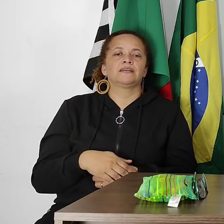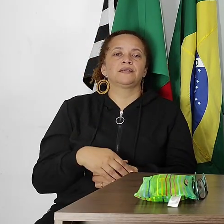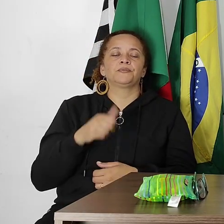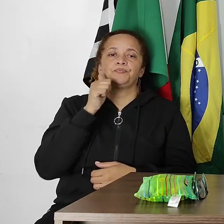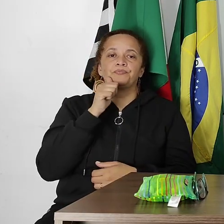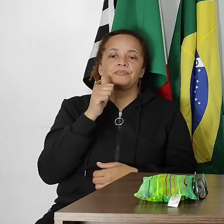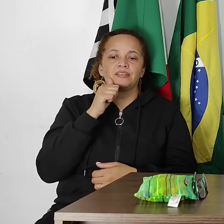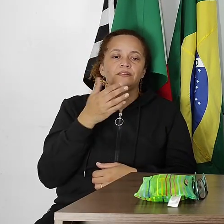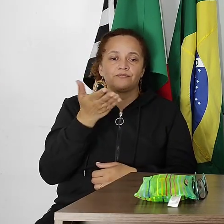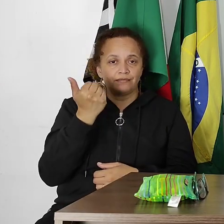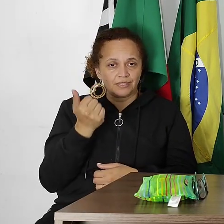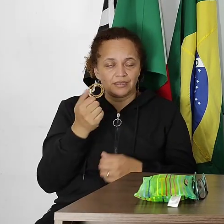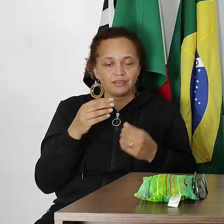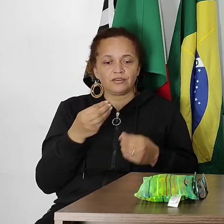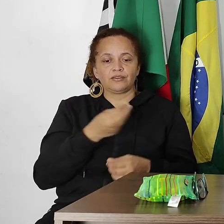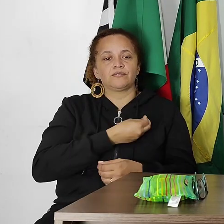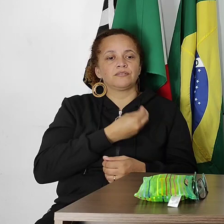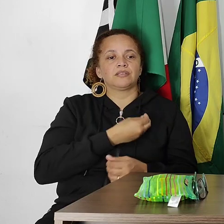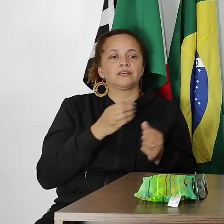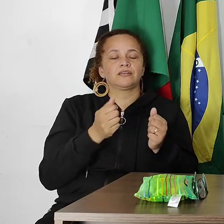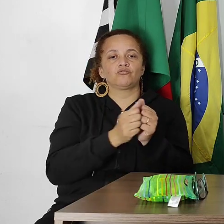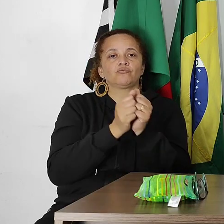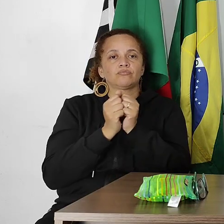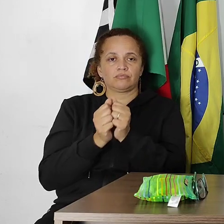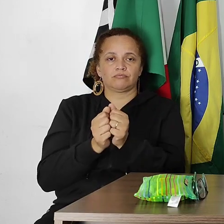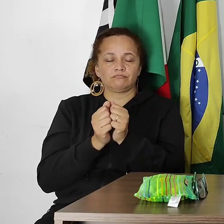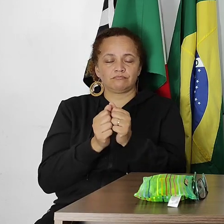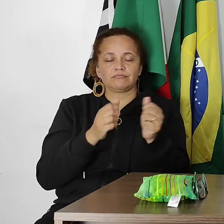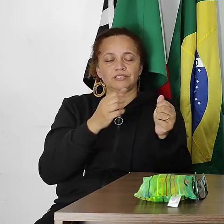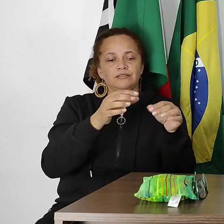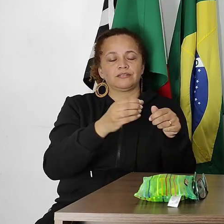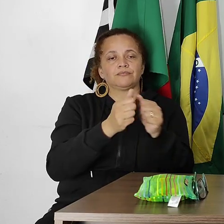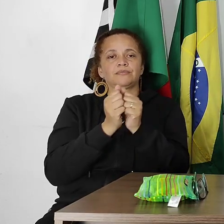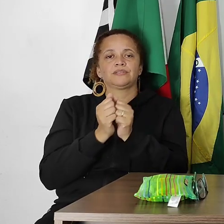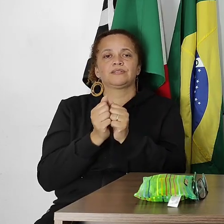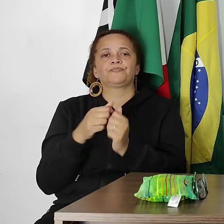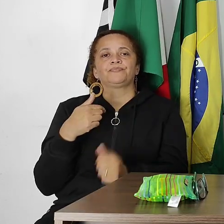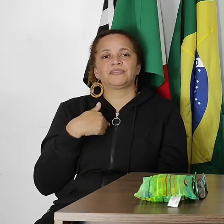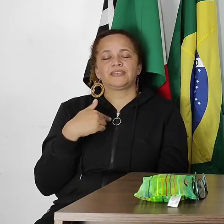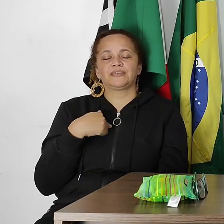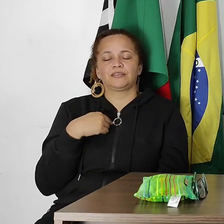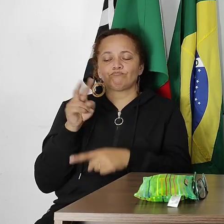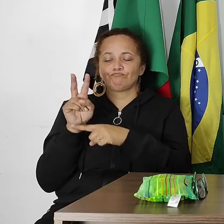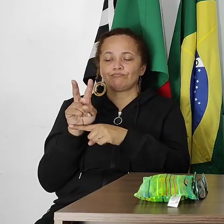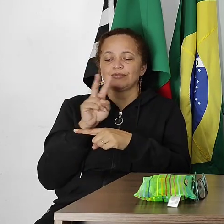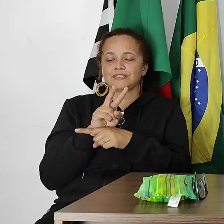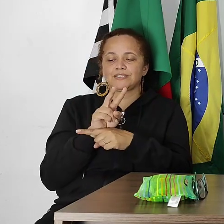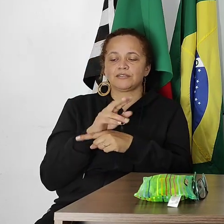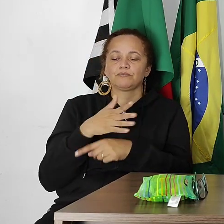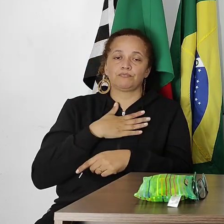comigo, eu fiquei com o Bruno e com a Jéssica, né? Tinha uns 11 anos eles.